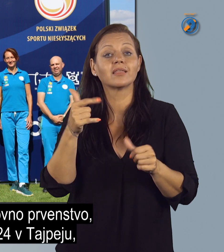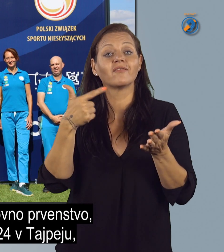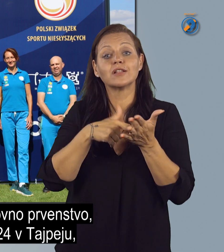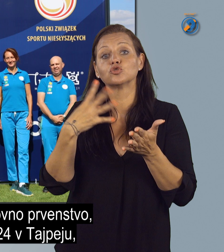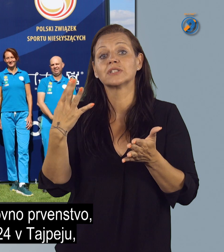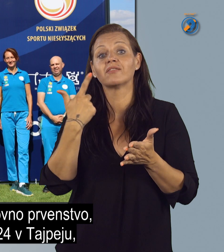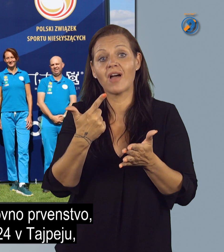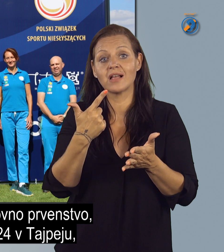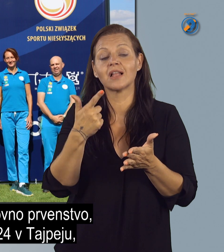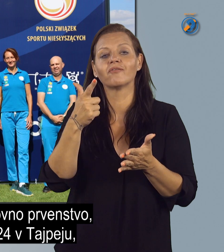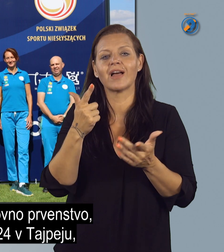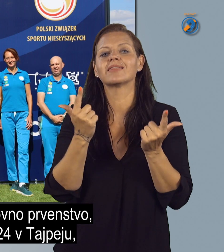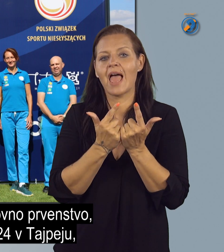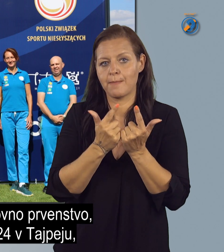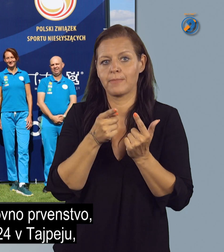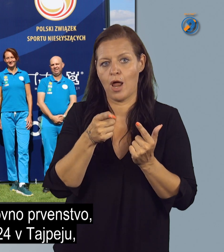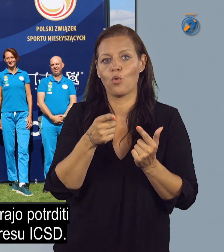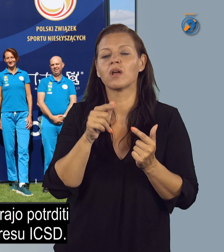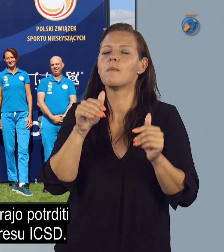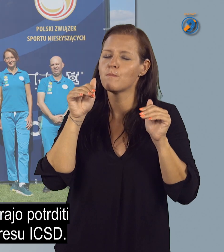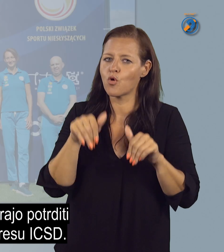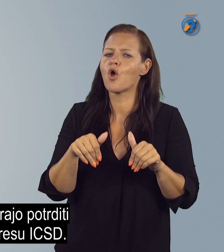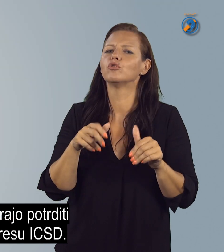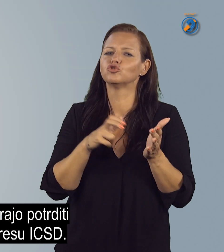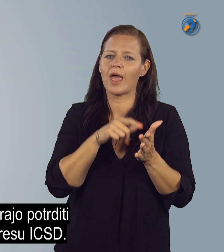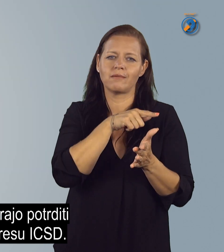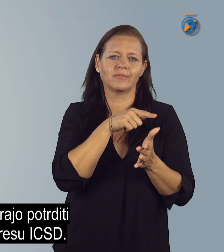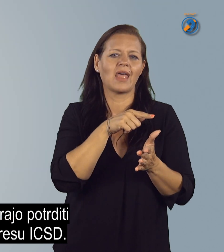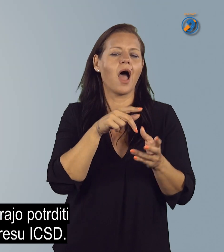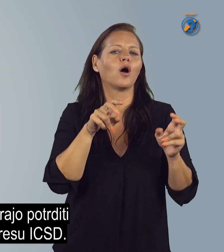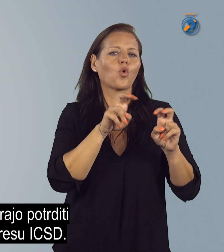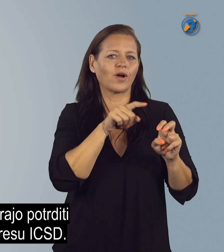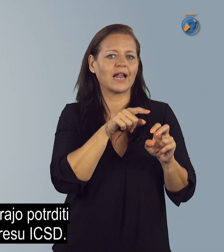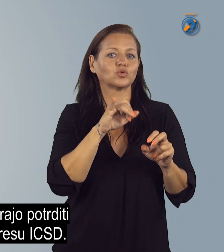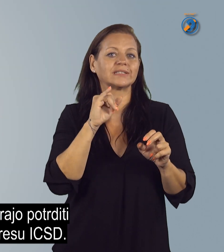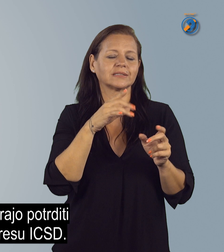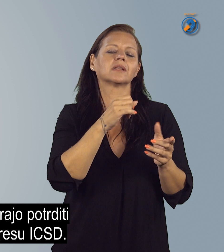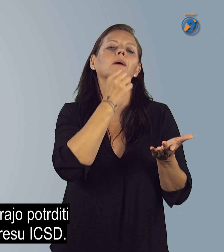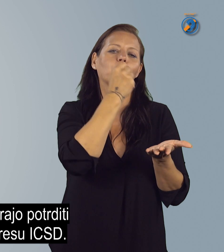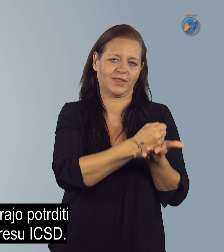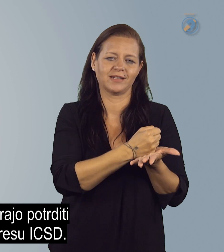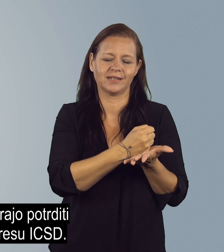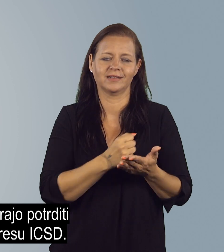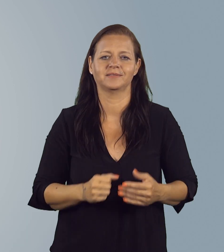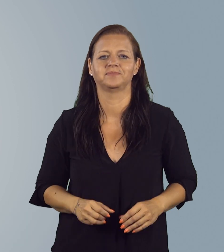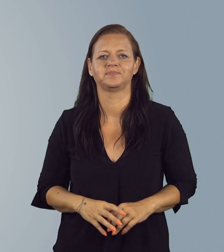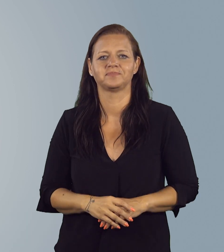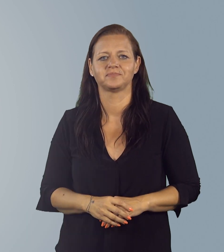2024 v Tajpeju, ki pa ga morajo potrditi še na kongresu ICSD.